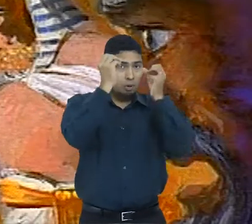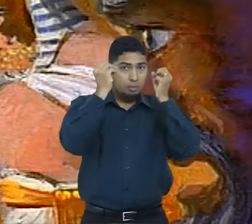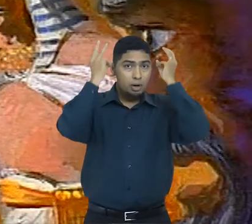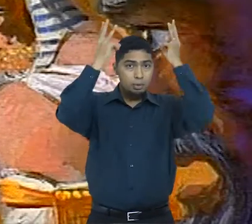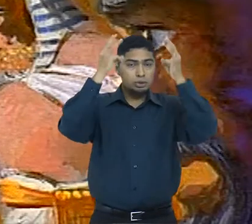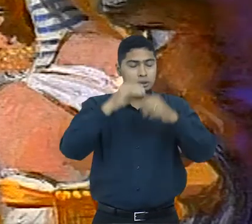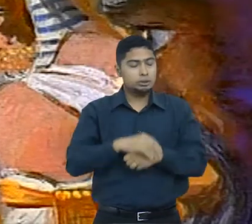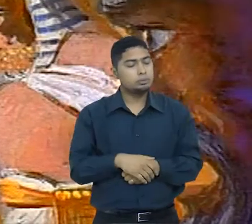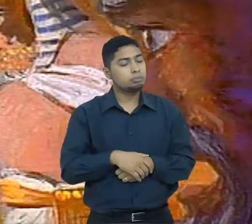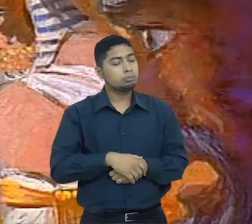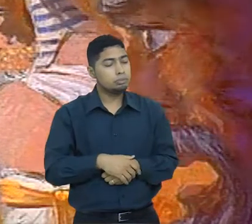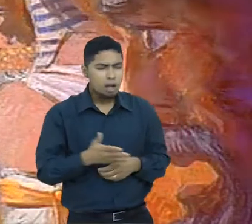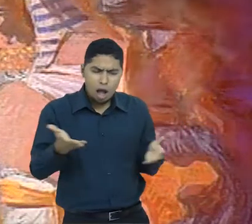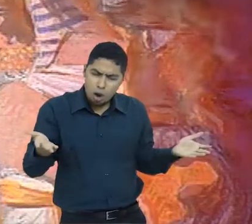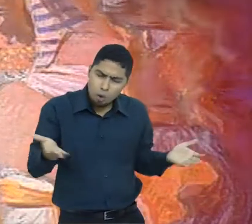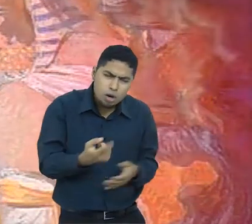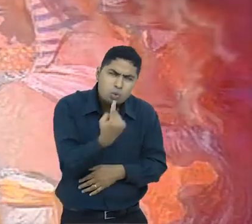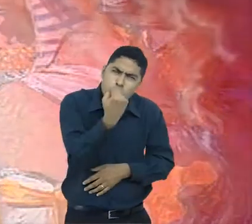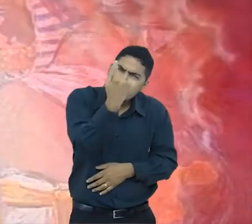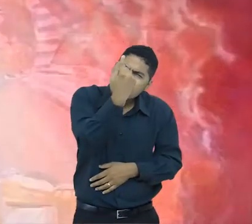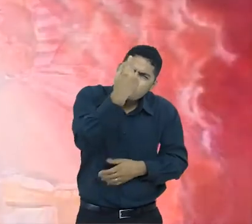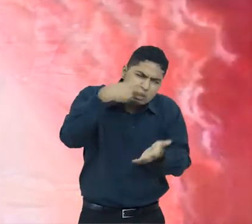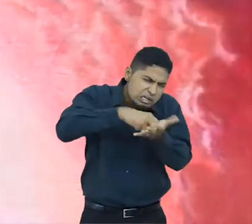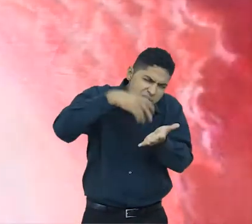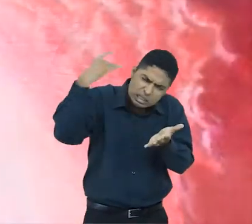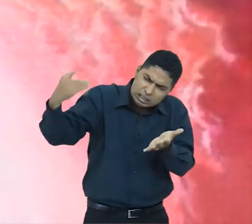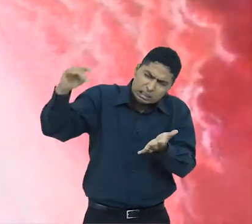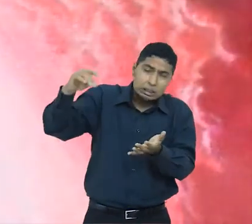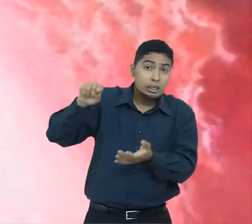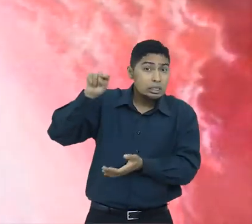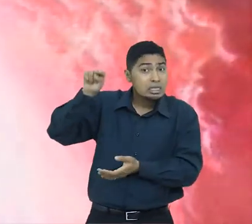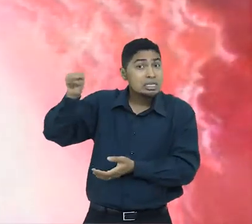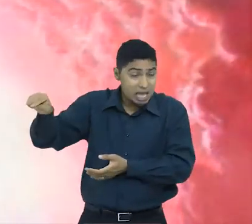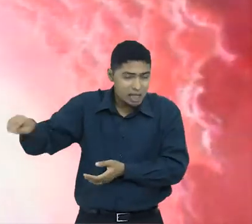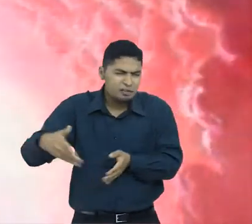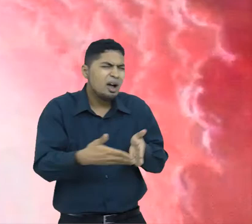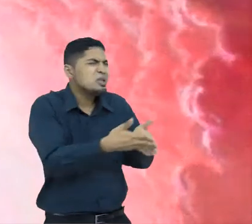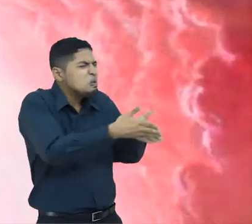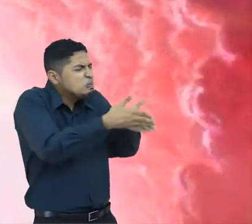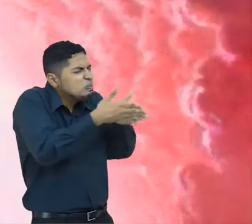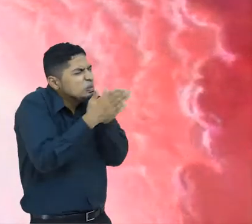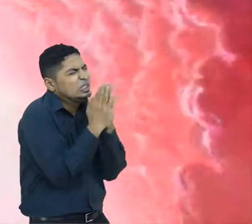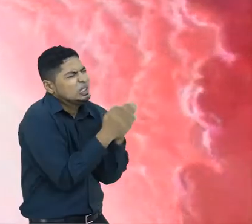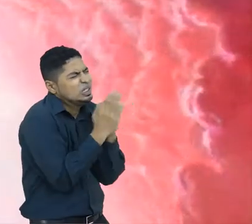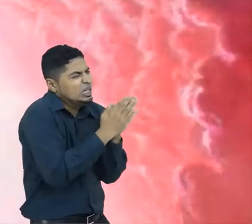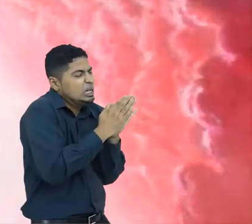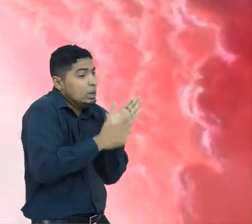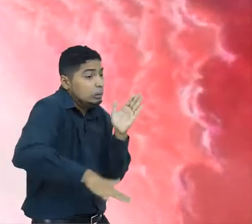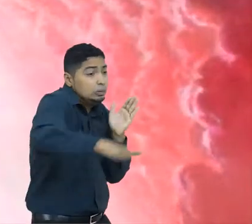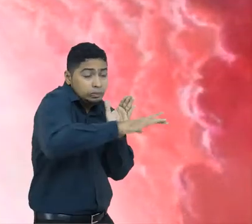Deus disse a Moisés: vou mandar só mais uma praga, e aí será Faraó quem vai implorar para o